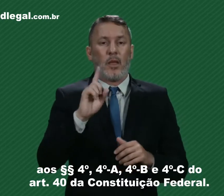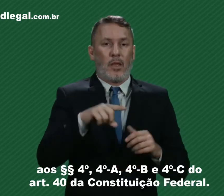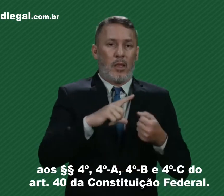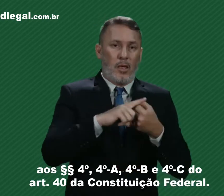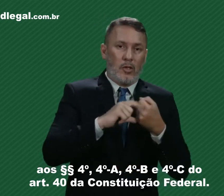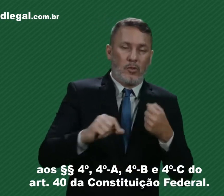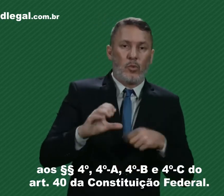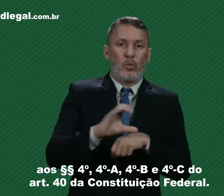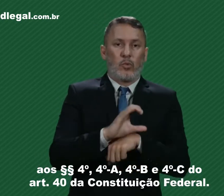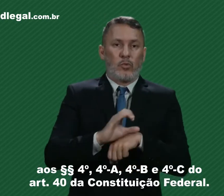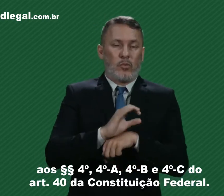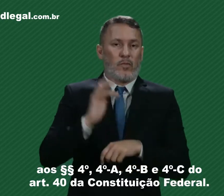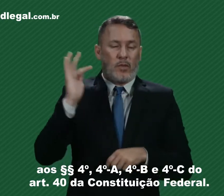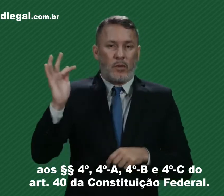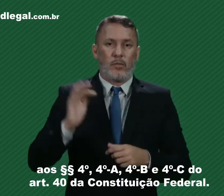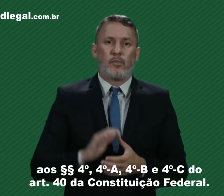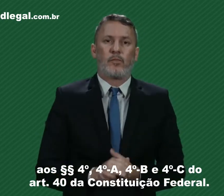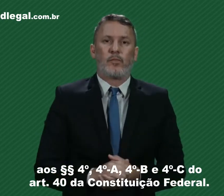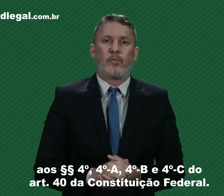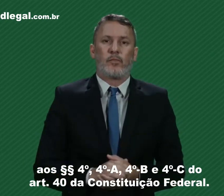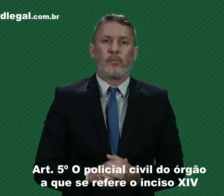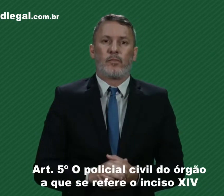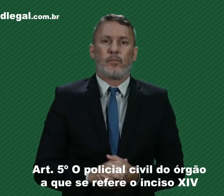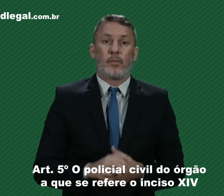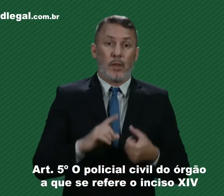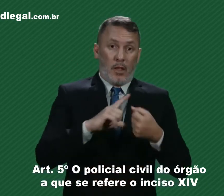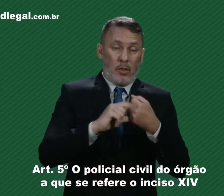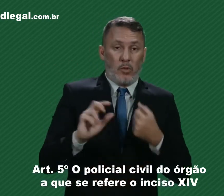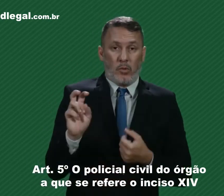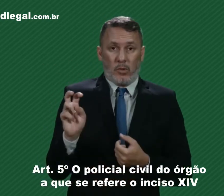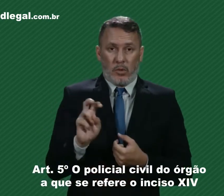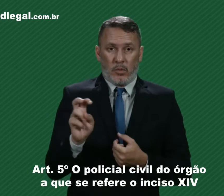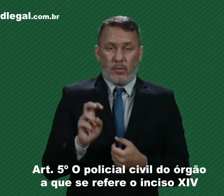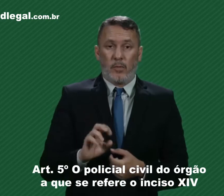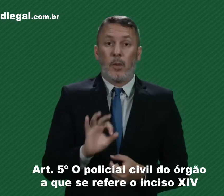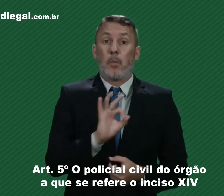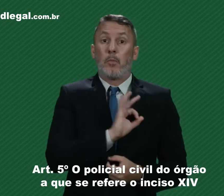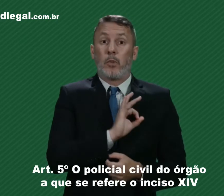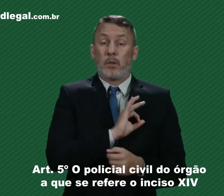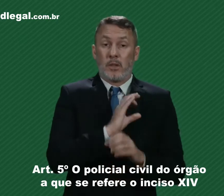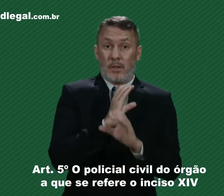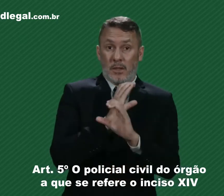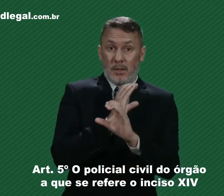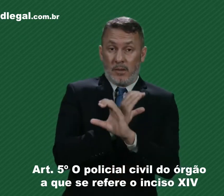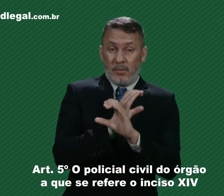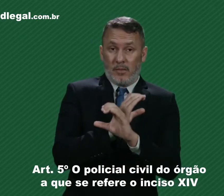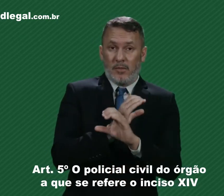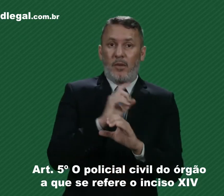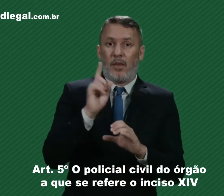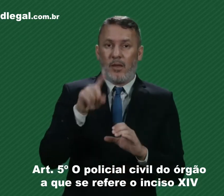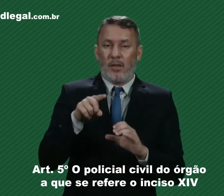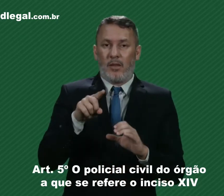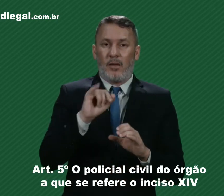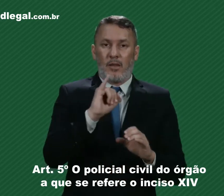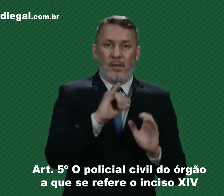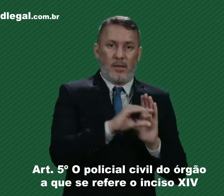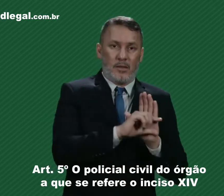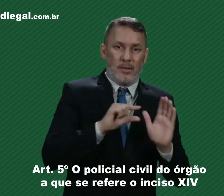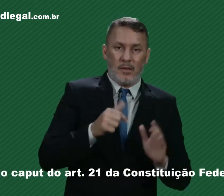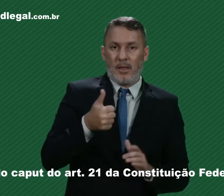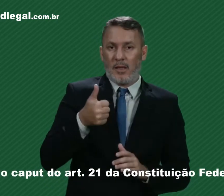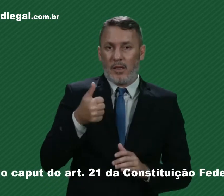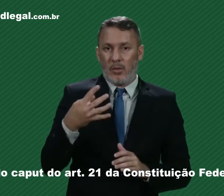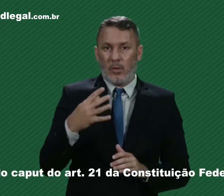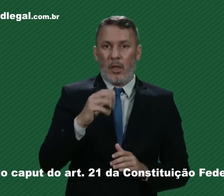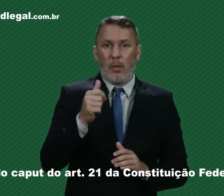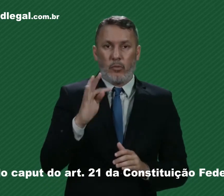do artigo 40 da Constituição Federal. Artigo 5º. O policial civil do órgão a que se refere o inciso